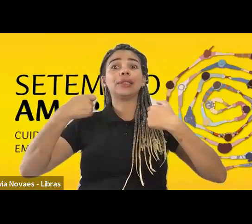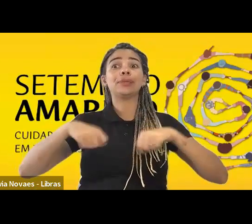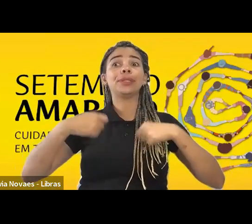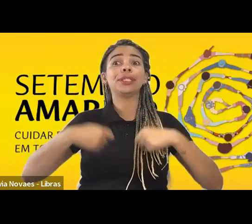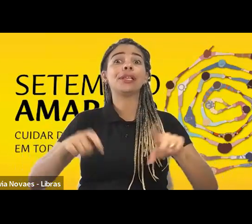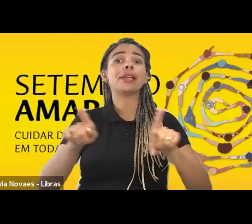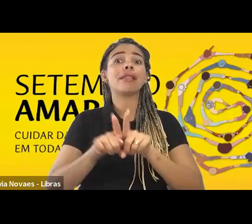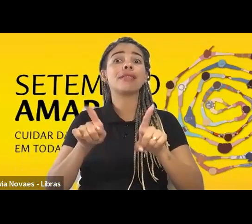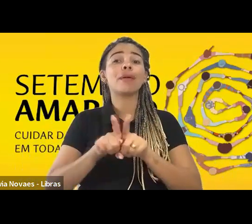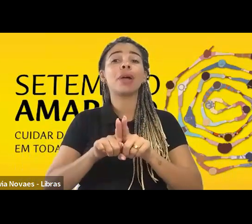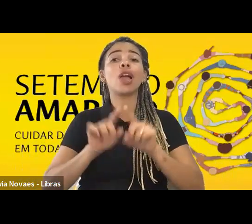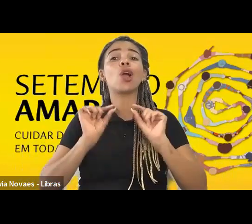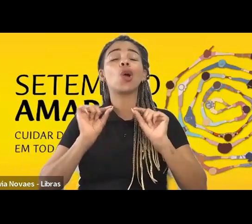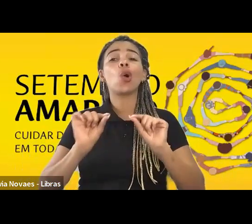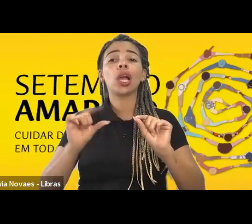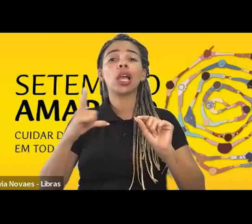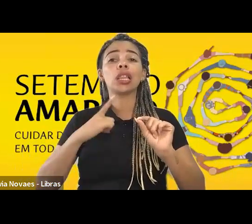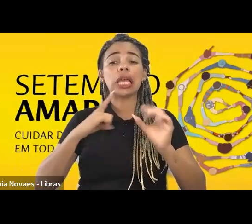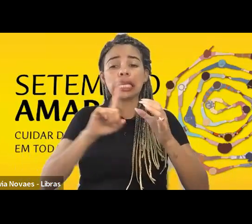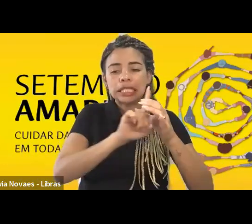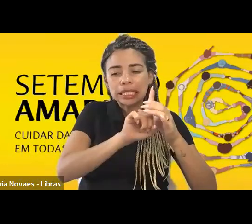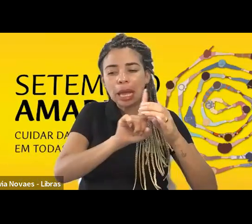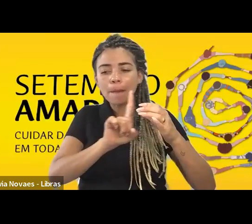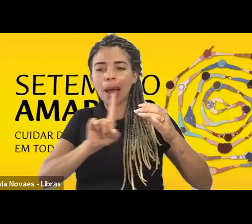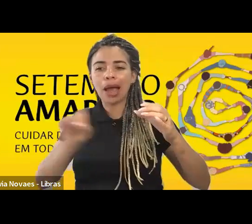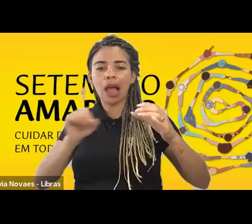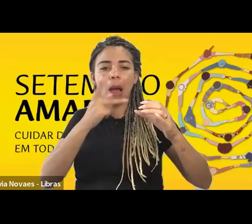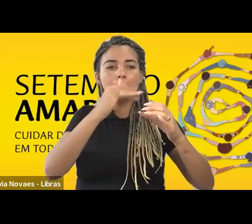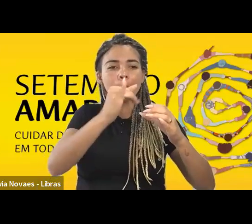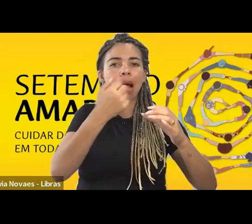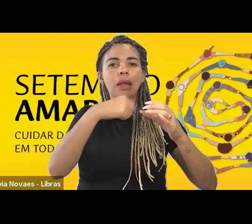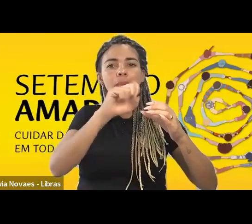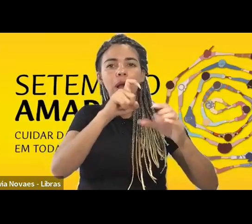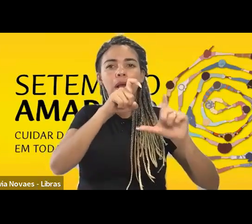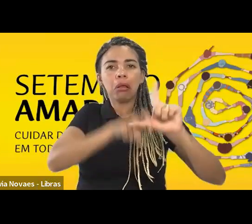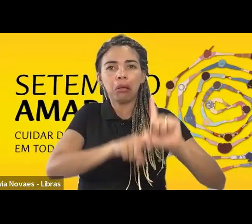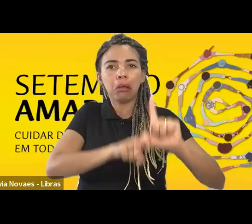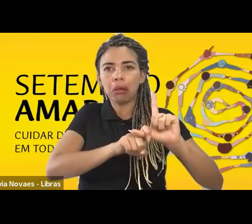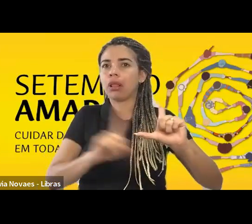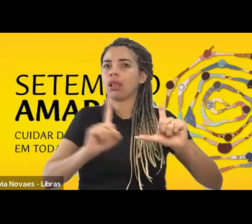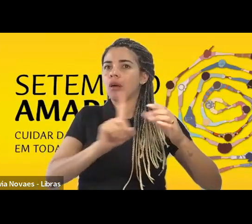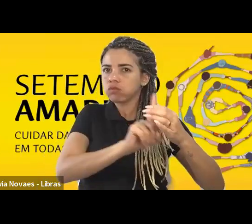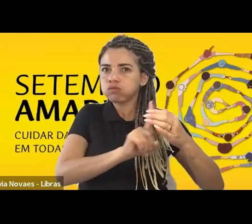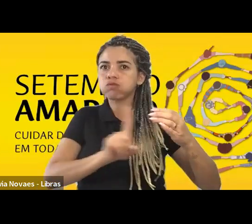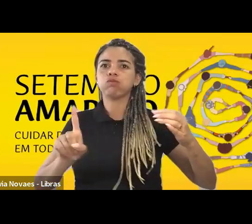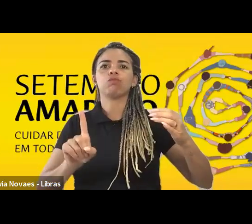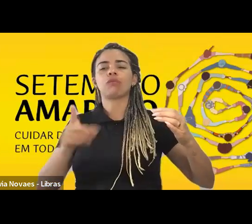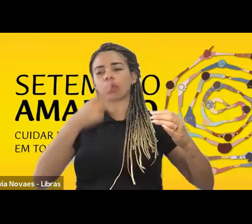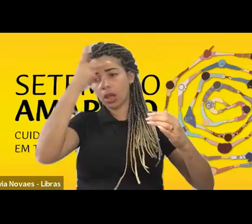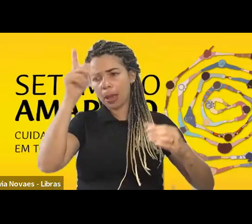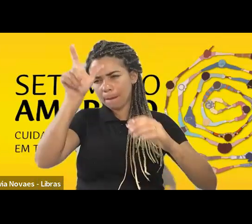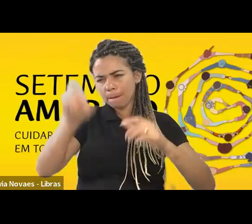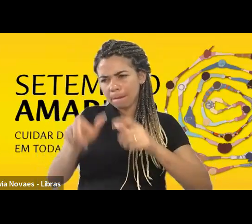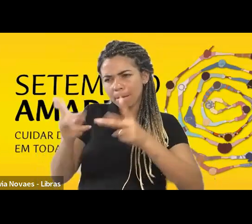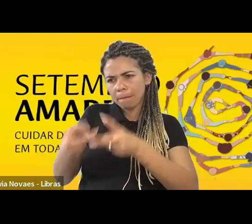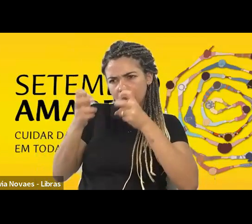né, gerar essa dissociação, essa separação dos pais para que ele consiga ser enxergado como alguém de fato único,